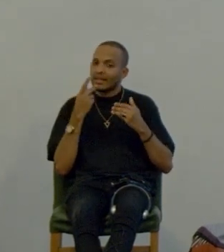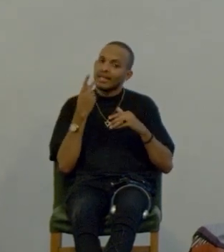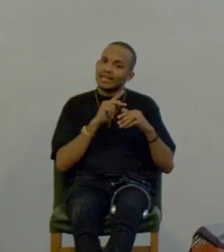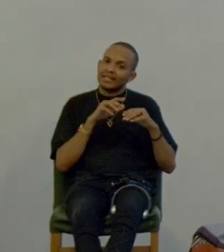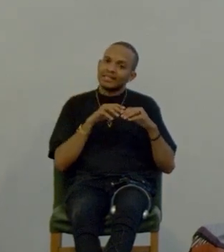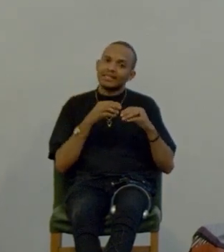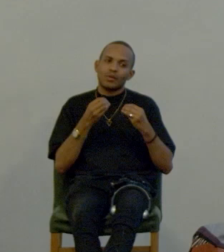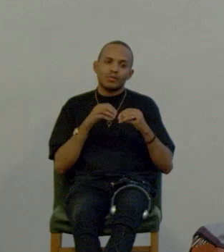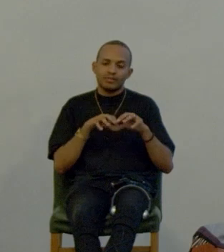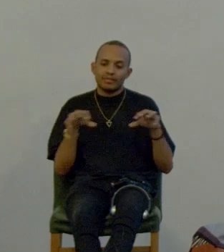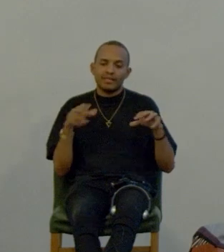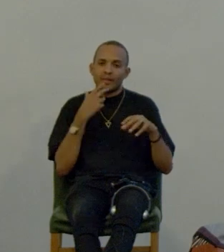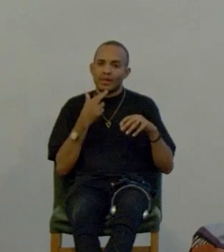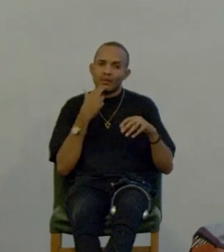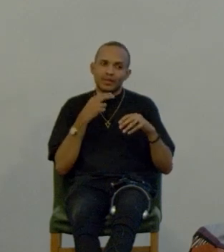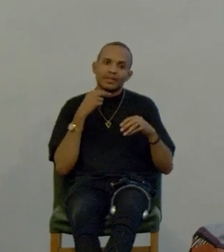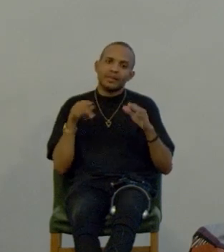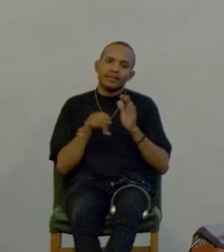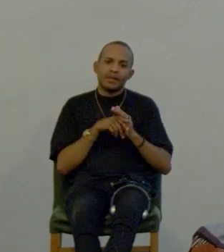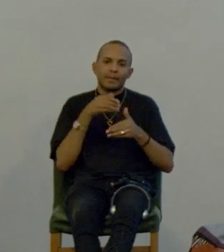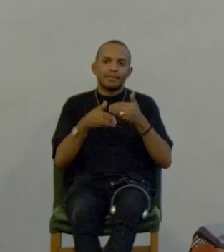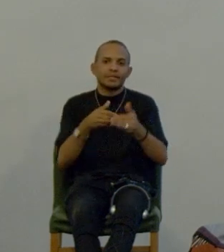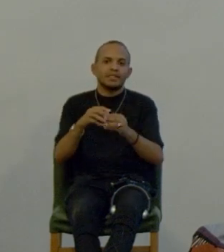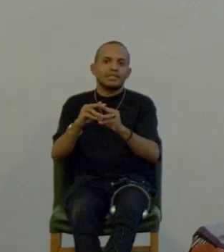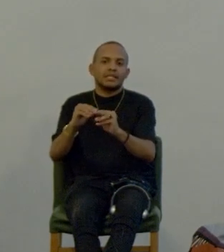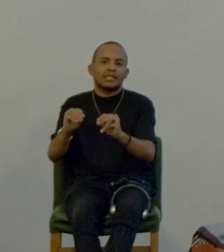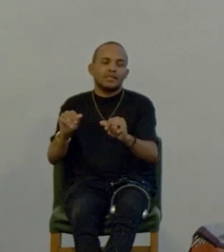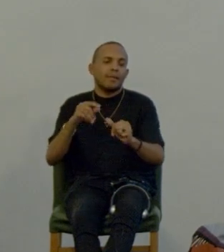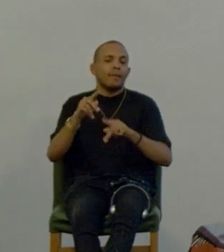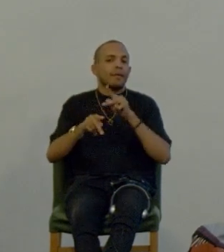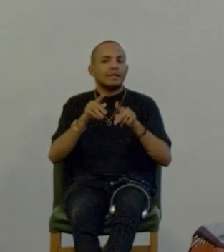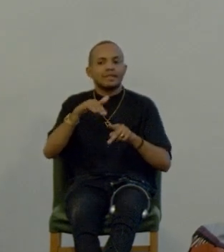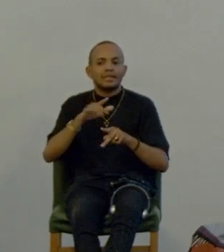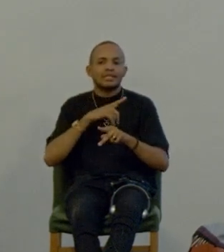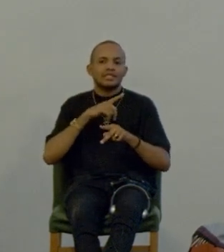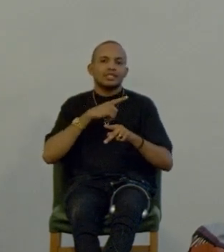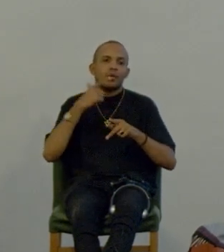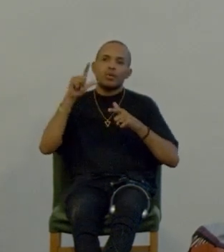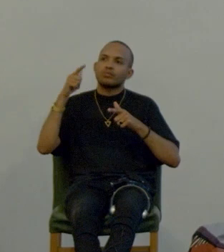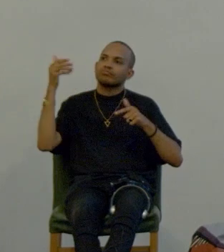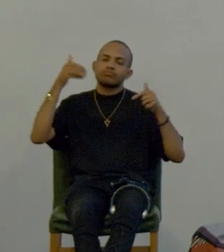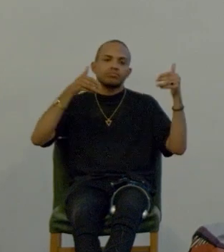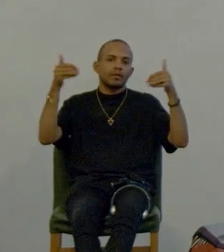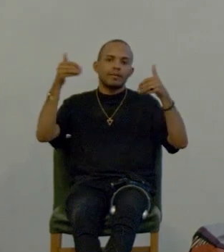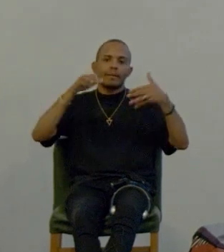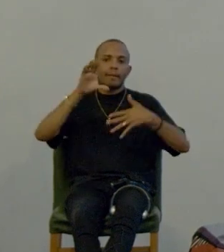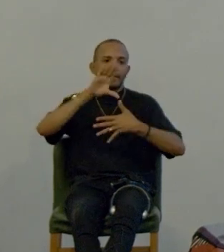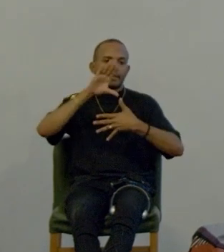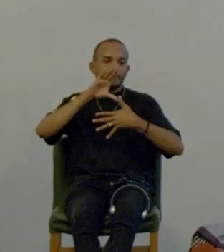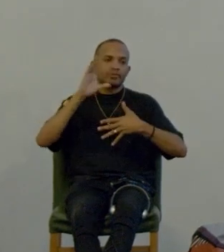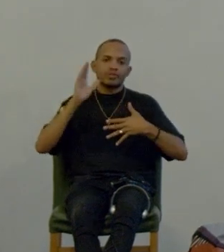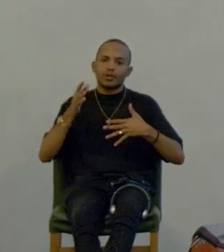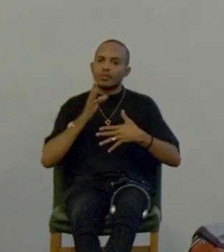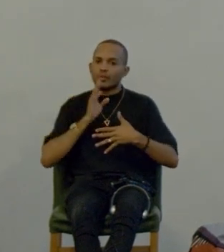aquela diversidade linguística era resultado de um processo de degeneração. Populações que tinham vindo de outras partes do continente americano,